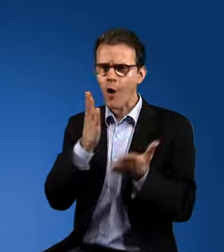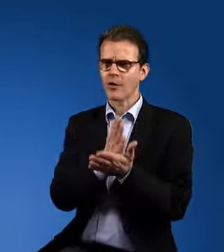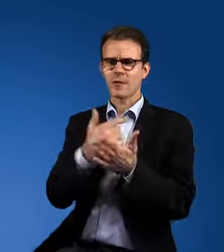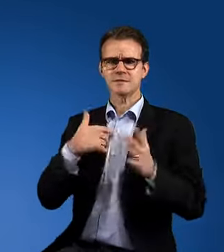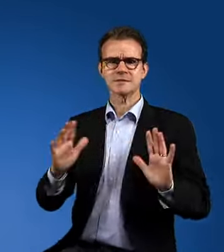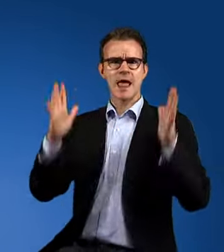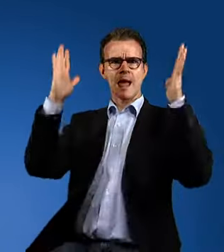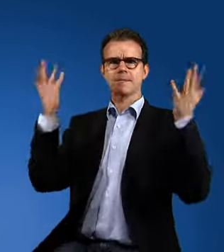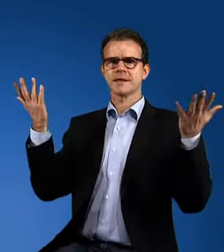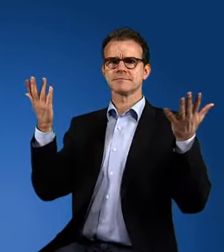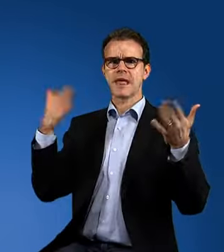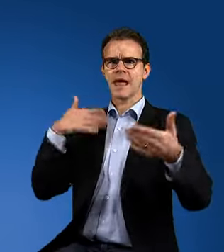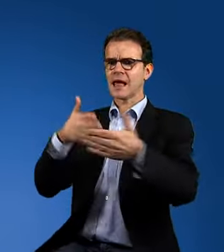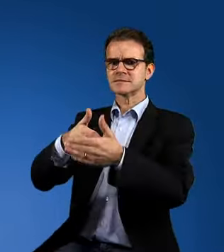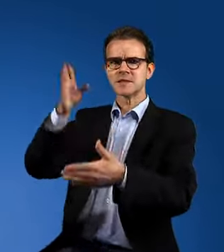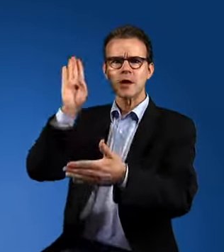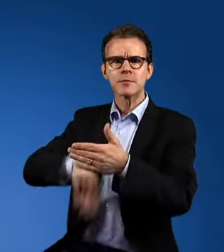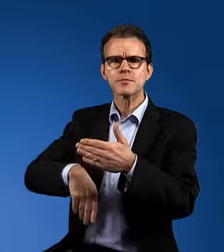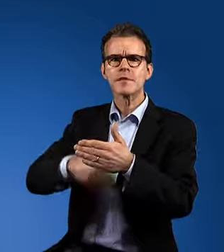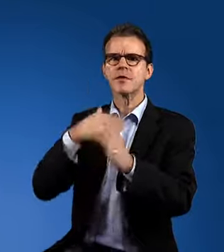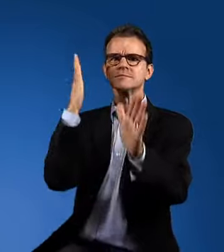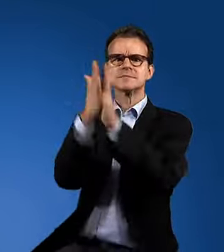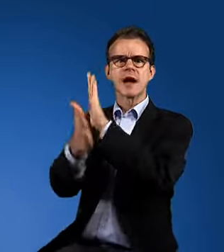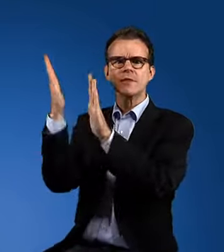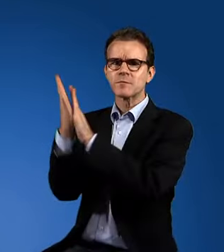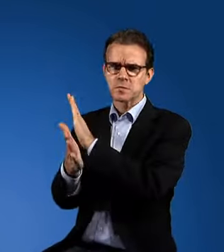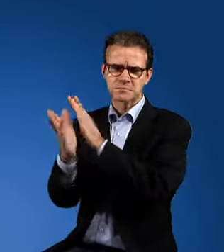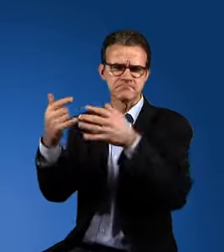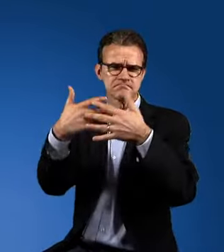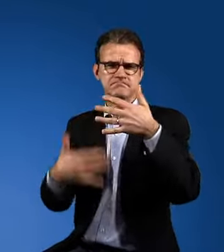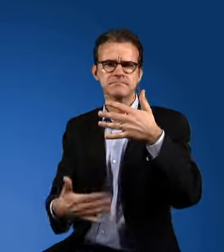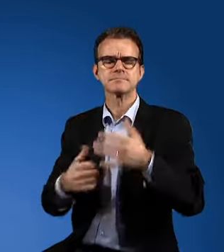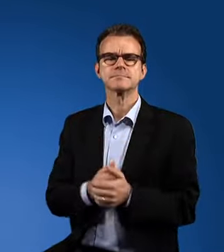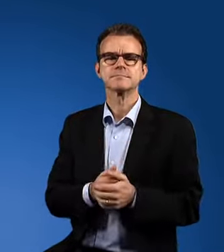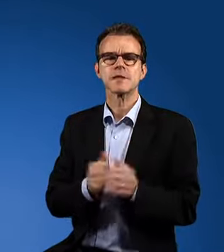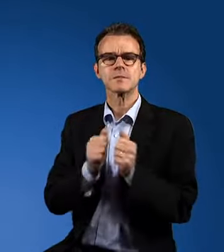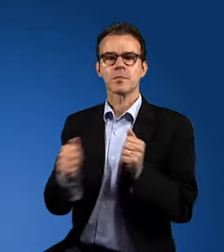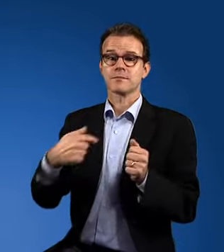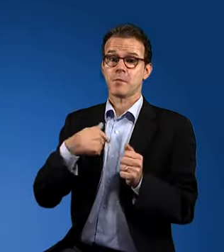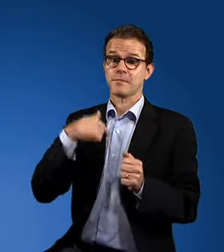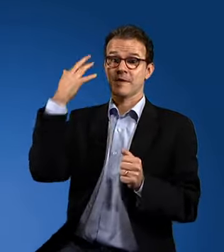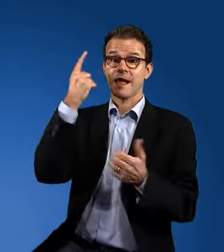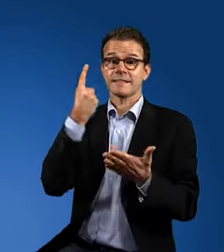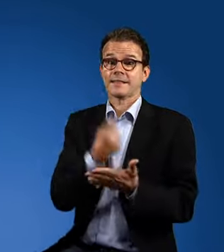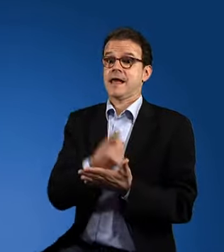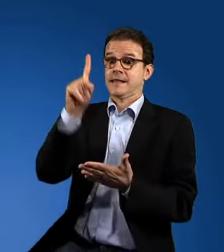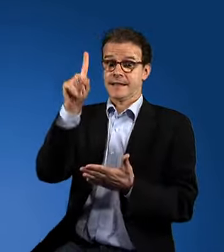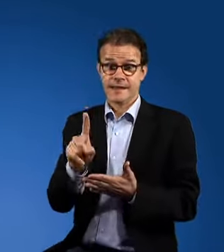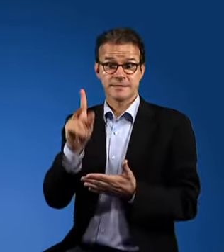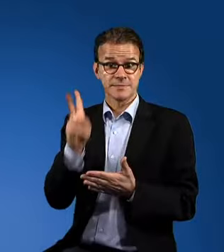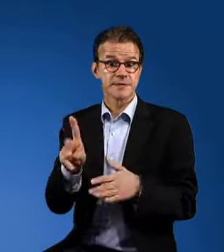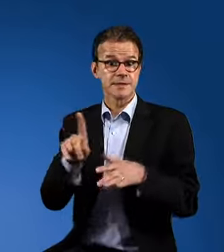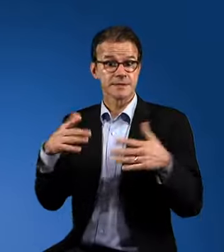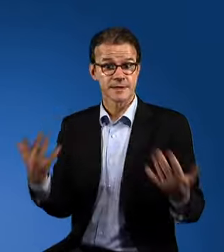lähtien ihan oikeudesta elämään, esteettömyys, saavutettavuus ja niin edelleen. Mutta mun mielestä tärkeimpinä